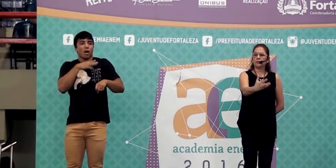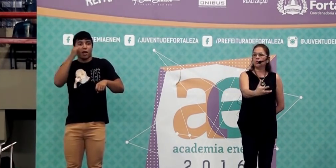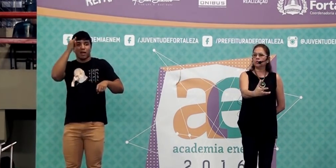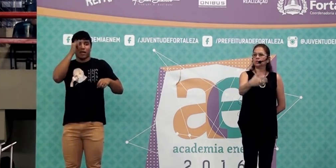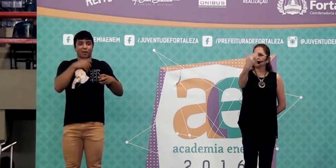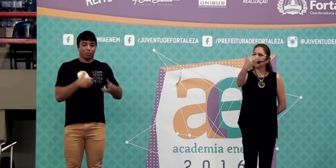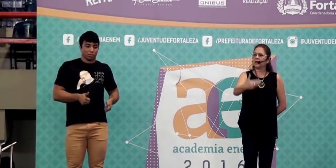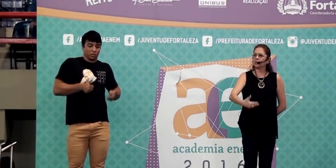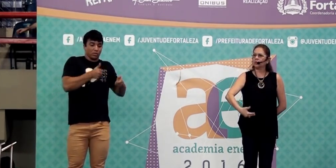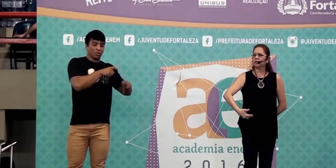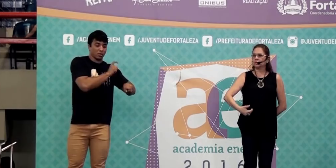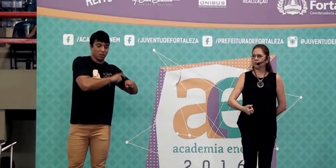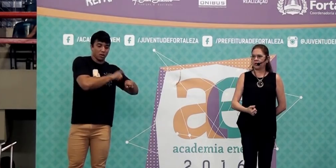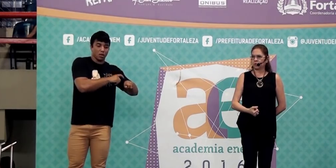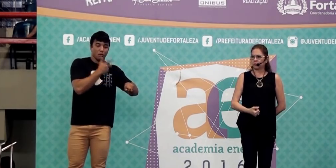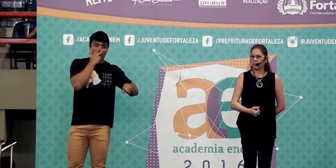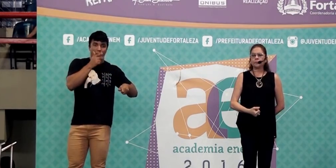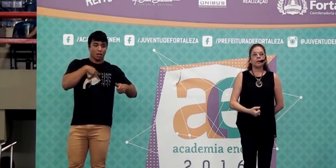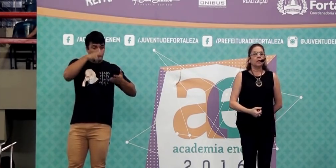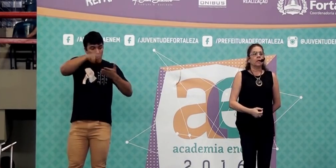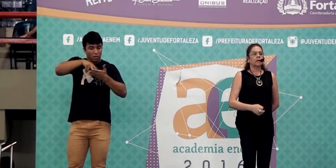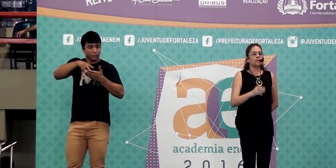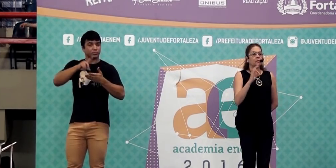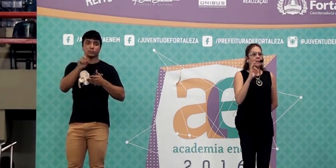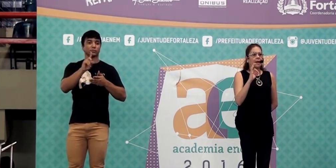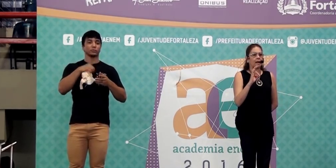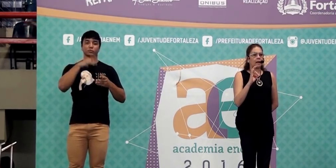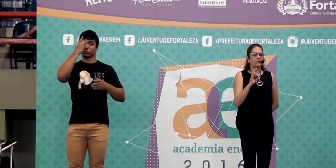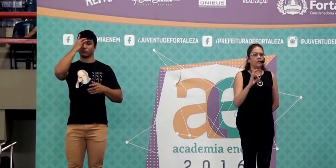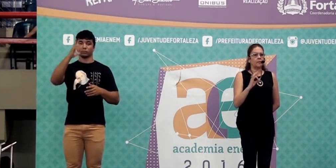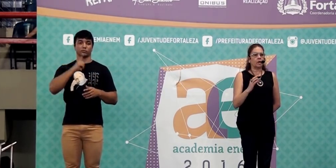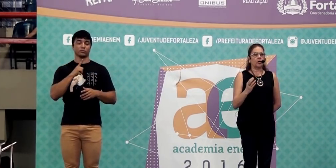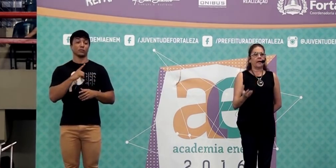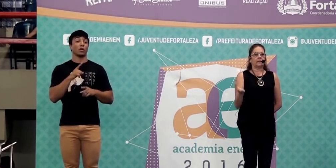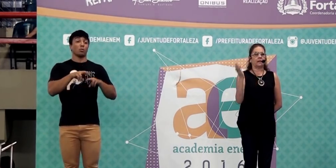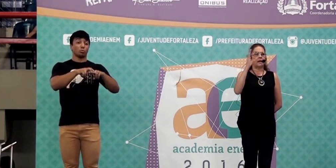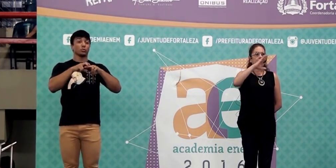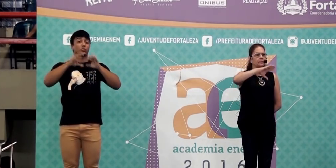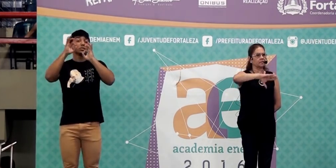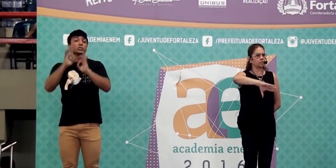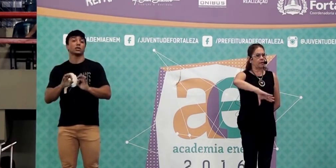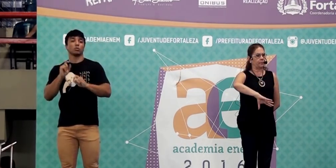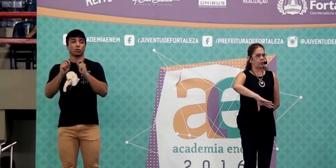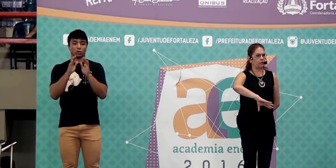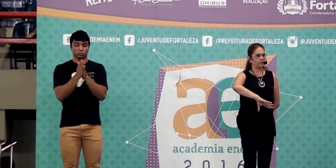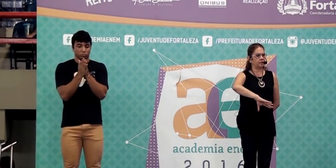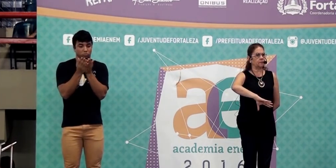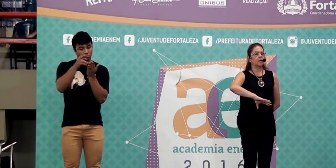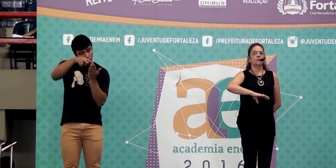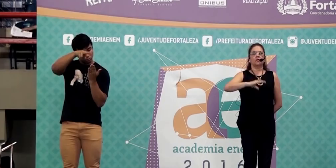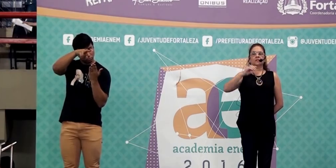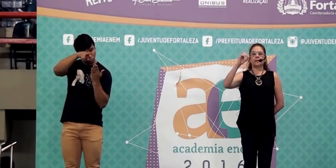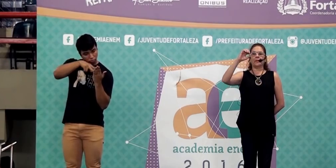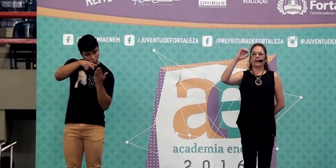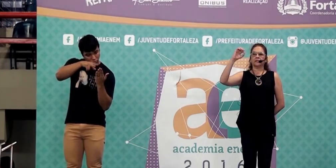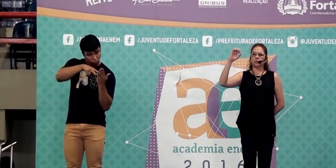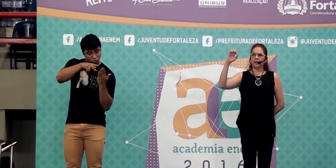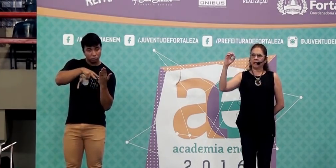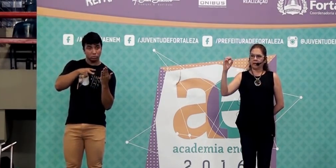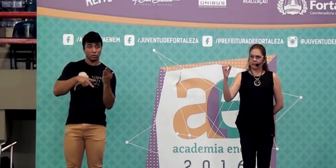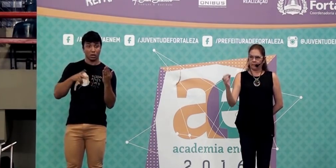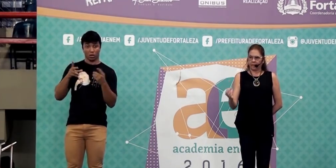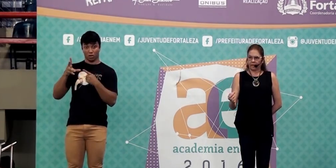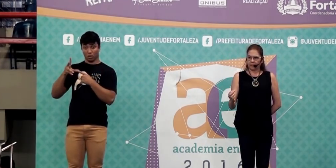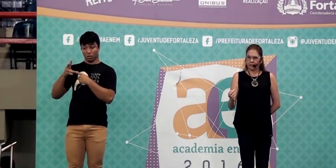mais minutos na leitura de um texto. Então, a forma correta, abre sua prova, você pega